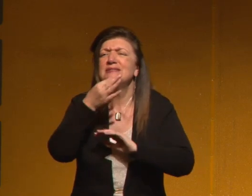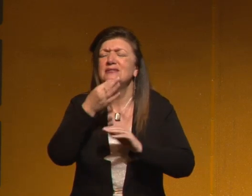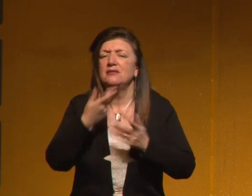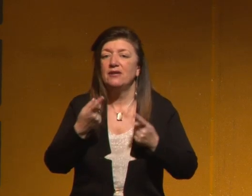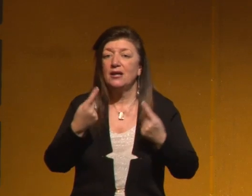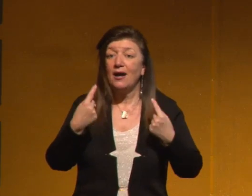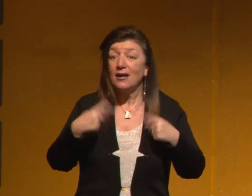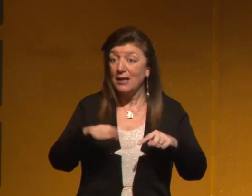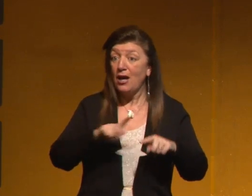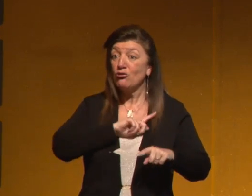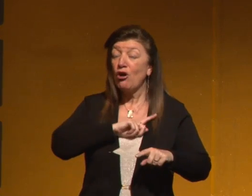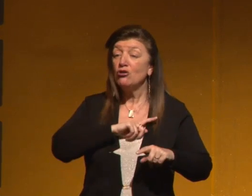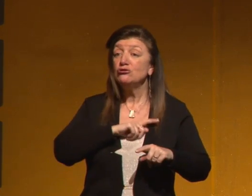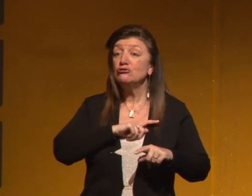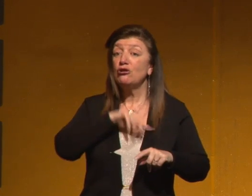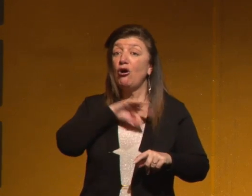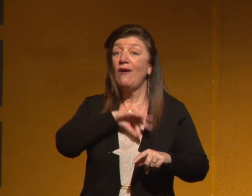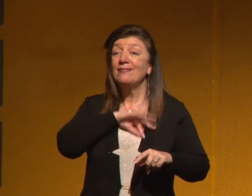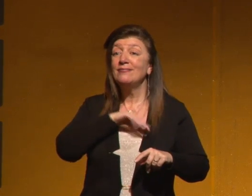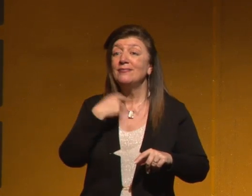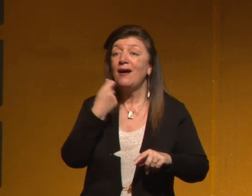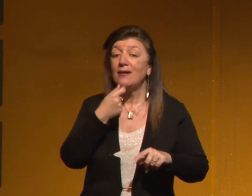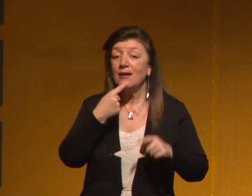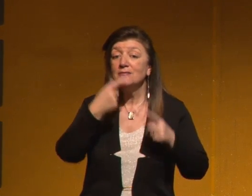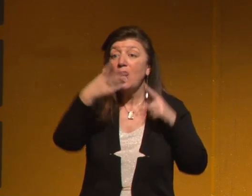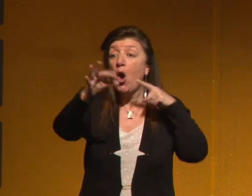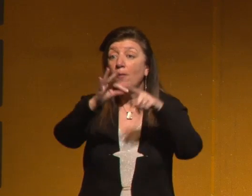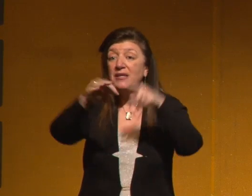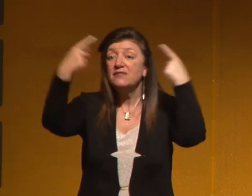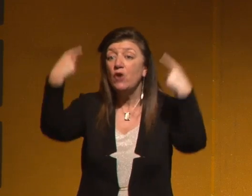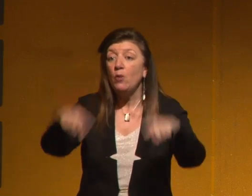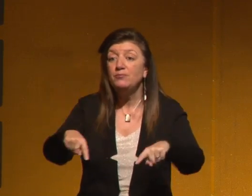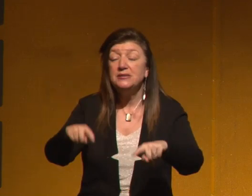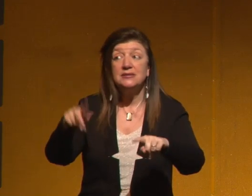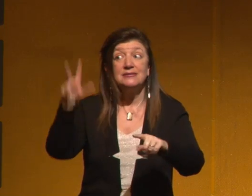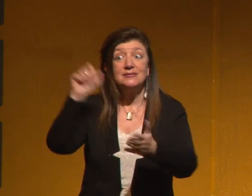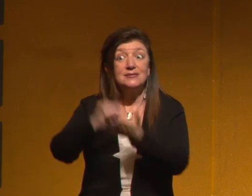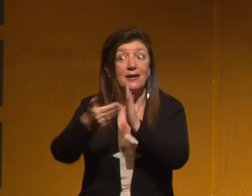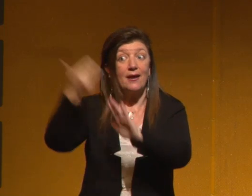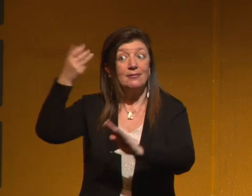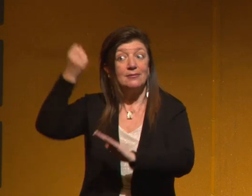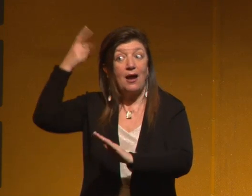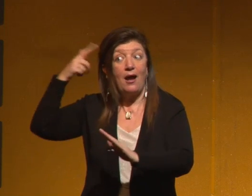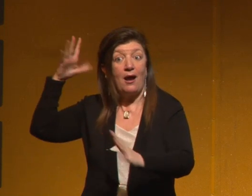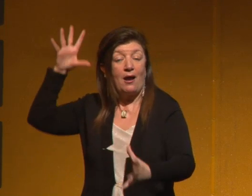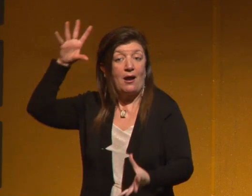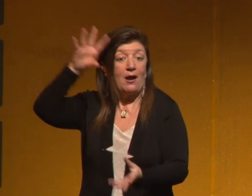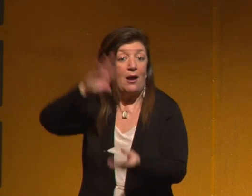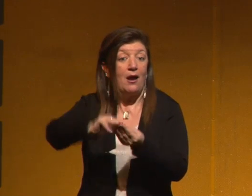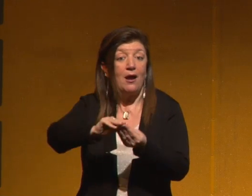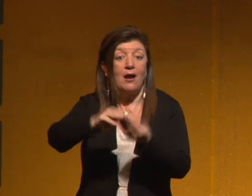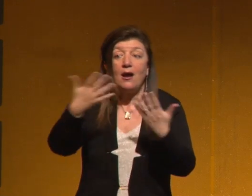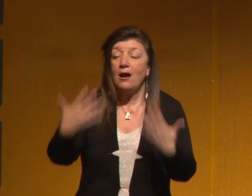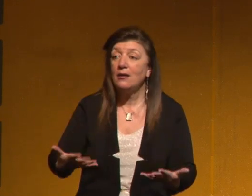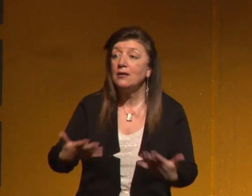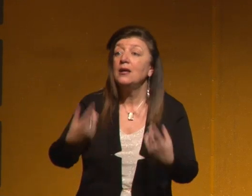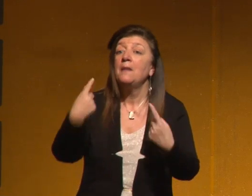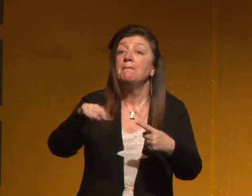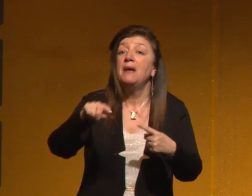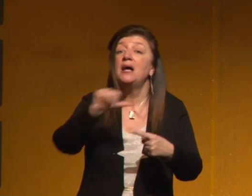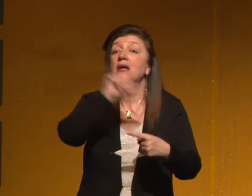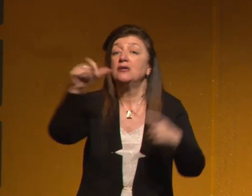interesse il nostro obiettivo per l'italia per l'italia non solo per torino per il